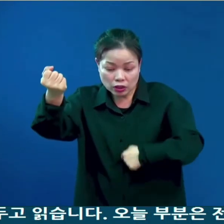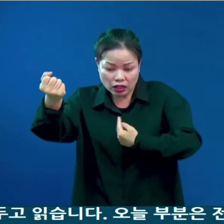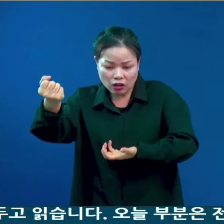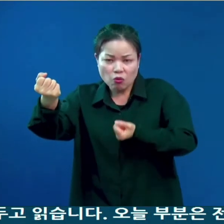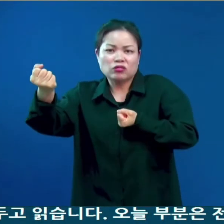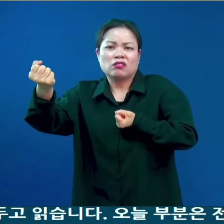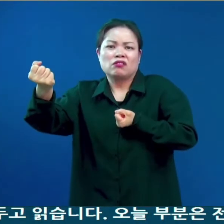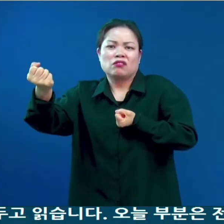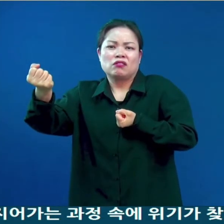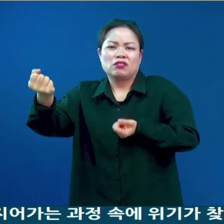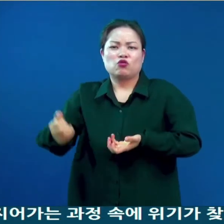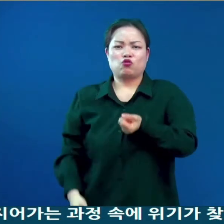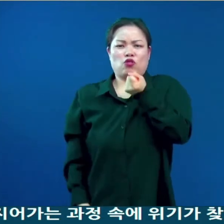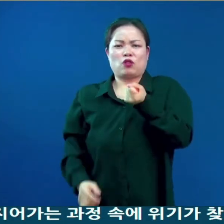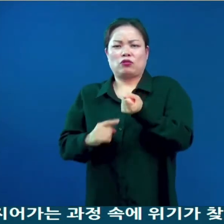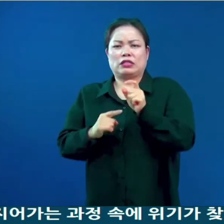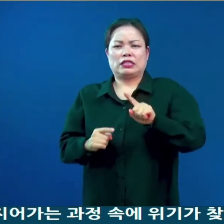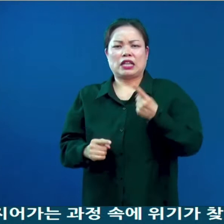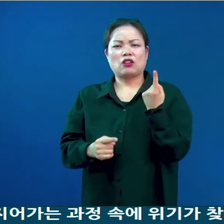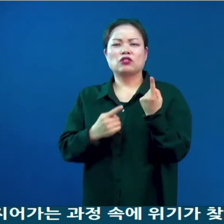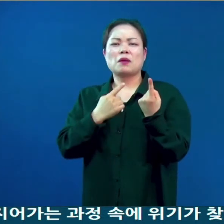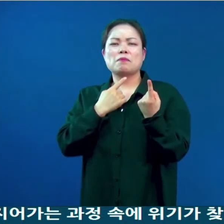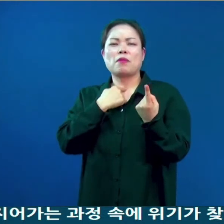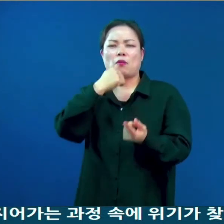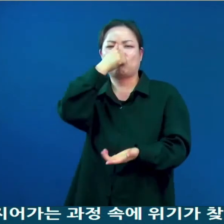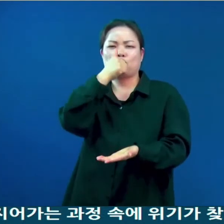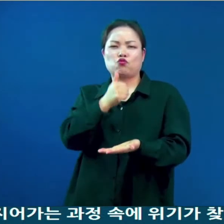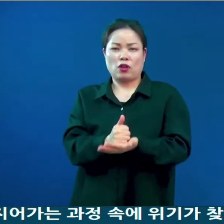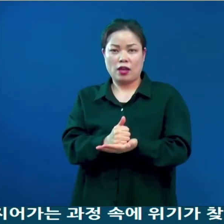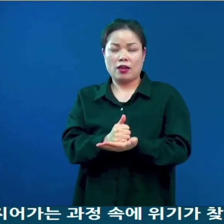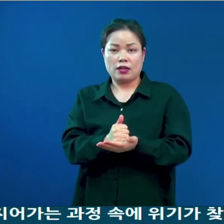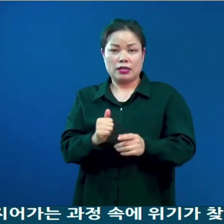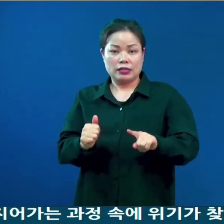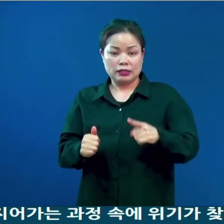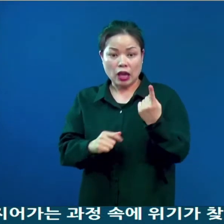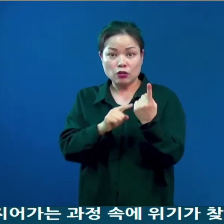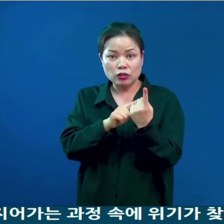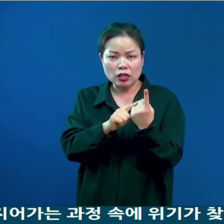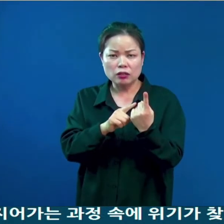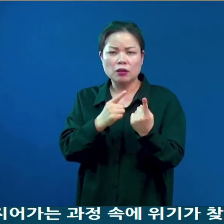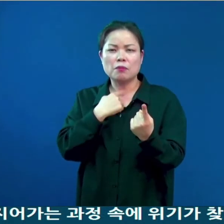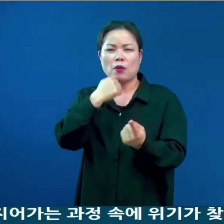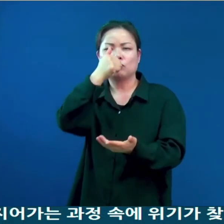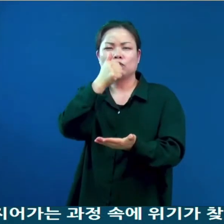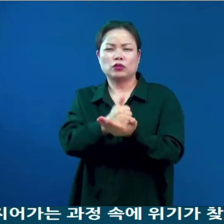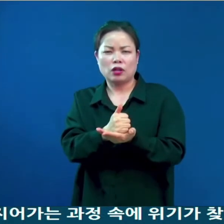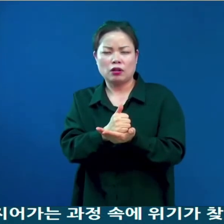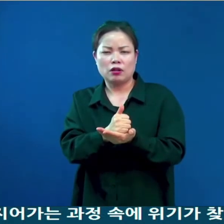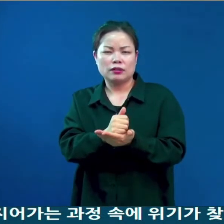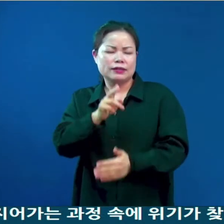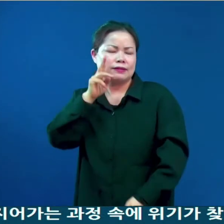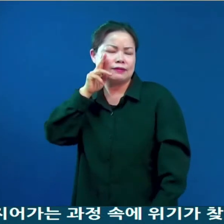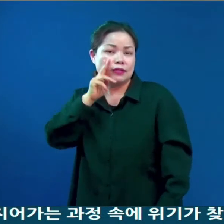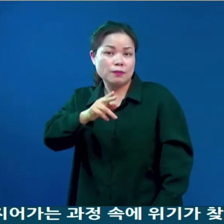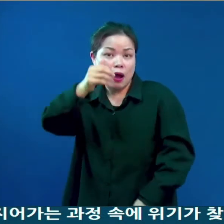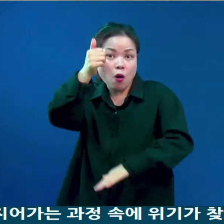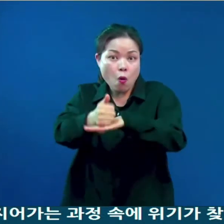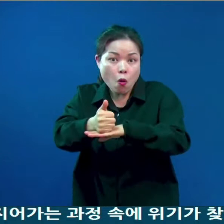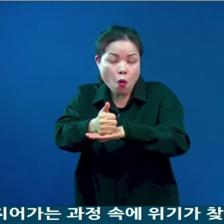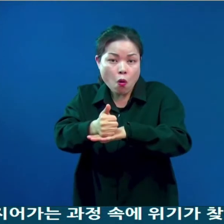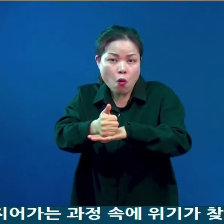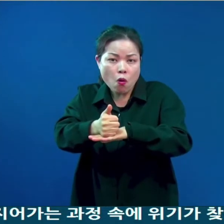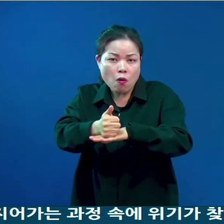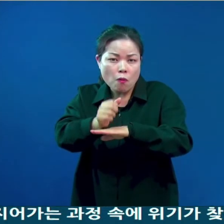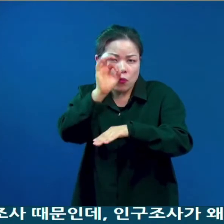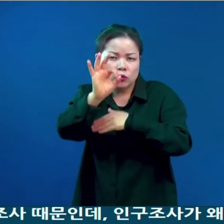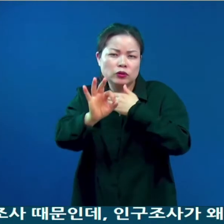것으로 취하려고 했던 다윗의 범죄 때문이었습니다. 그런데 다윗의 이 범죄로 인해서 얼마나 처참한 결과가 왔는지